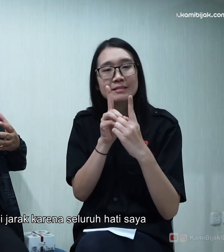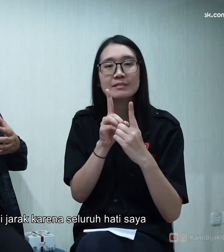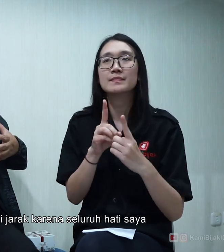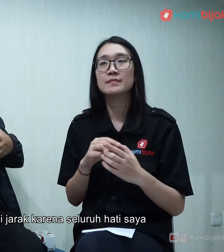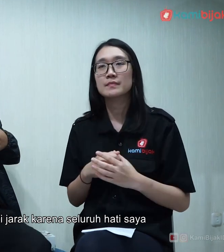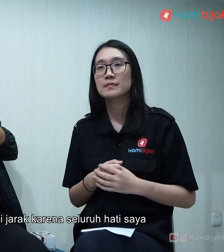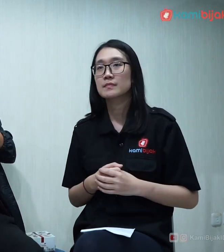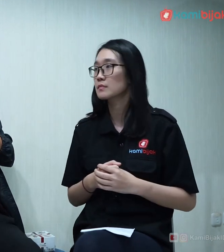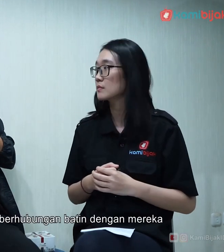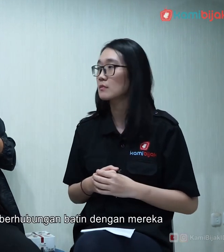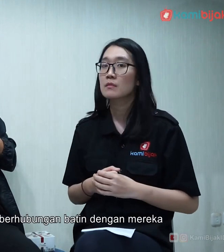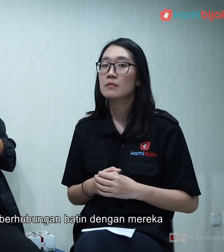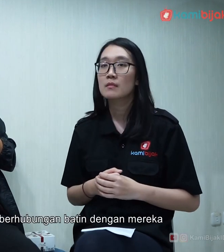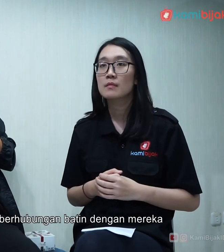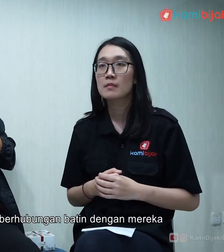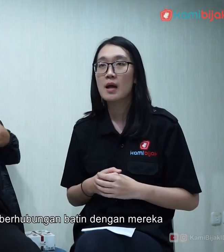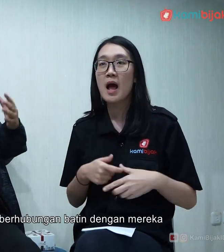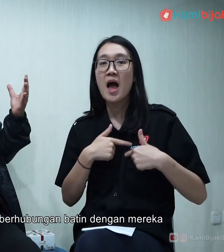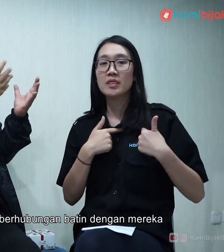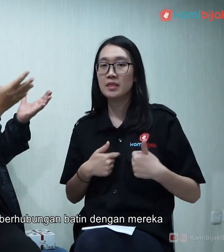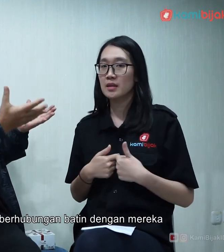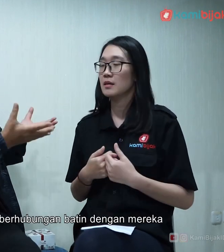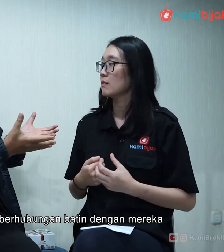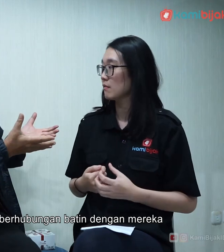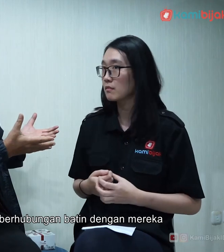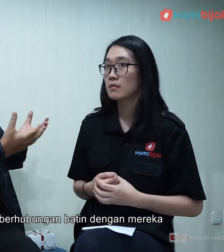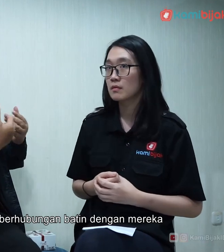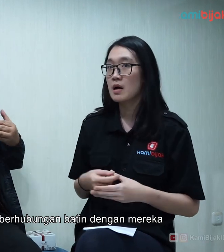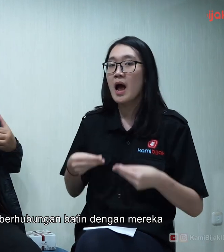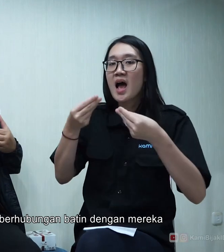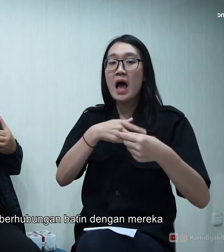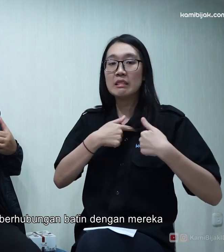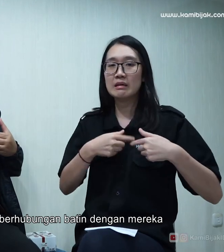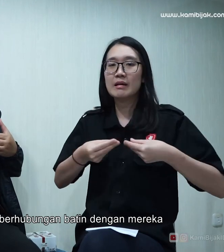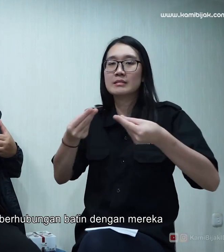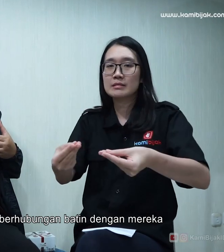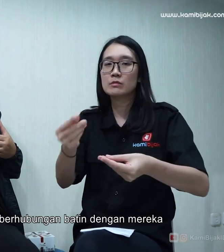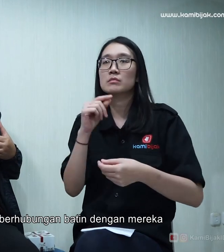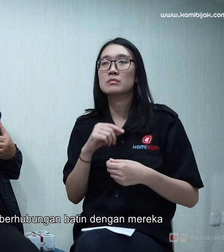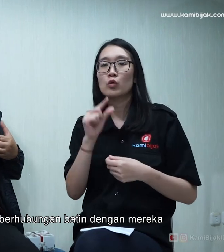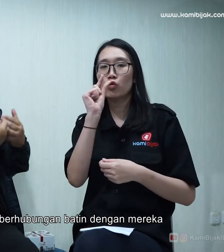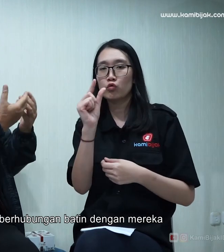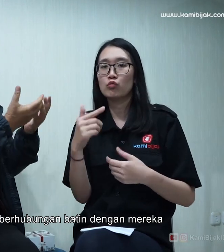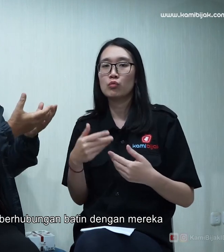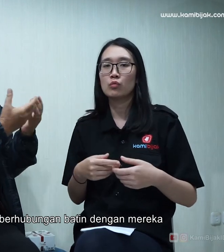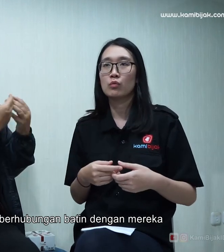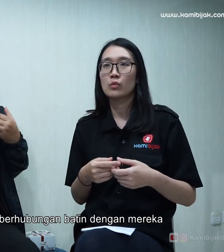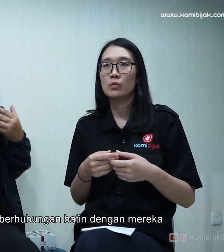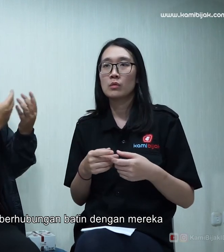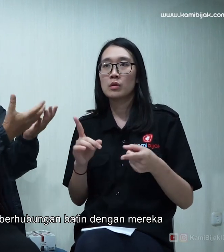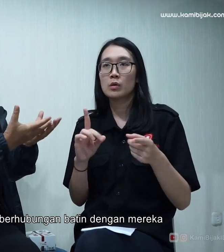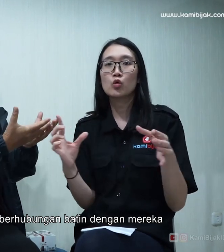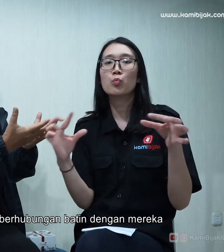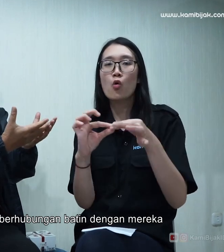karena seluruh hati saya serahkan untuk ya berhubungan